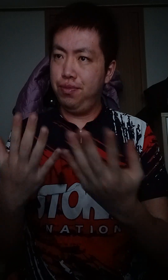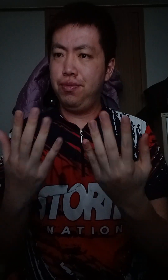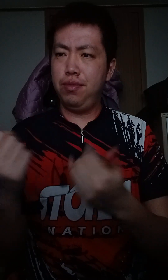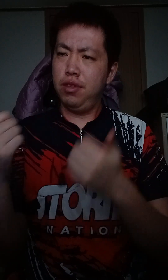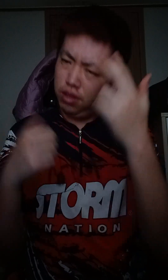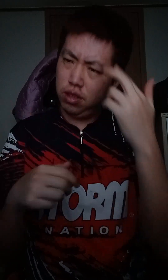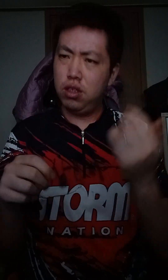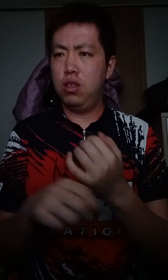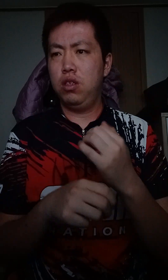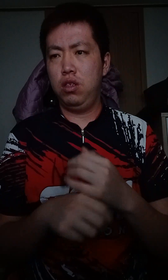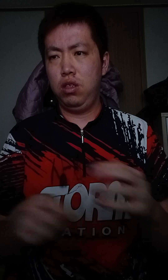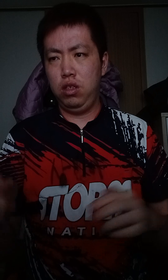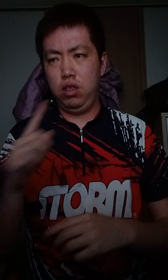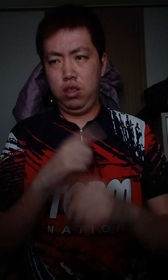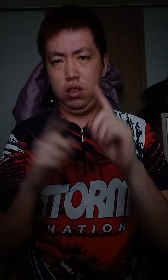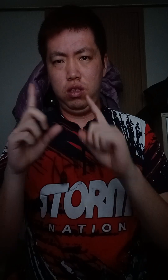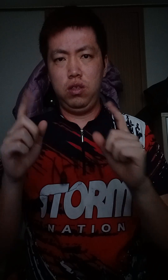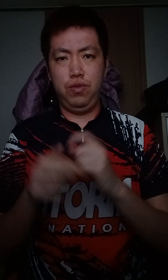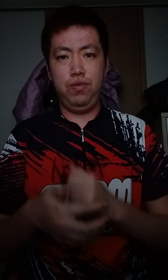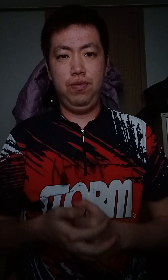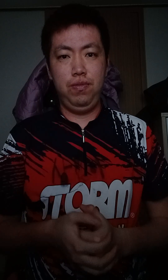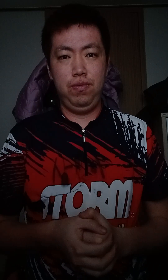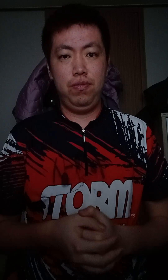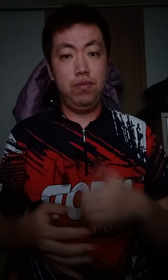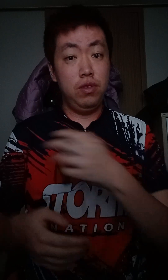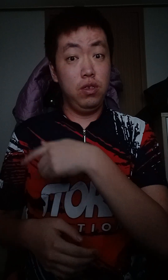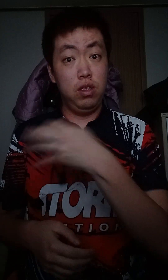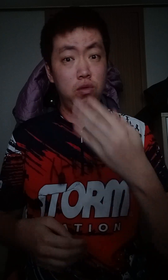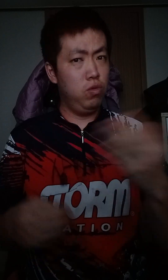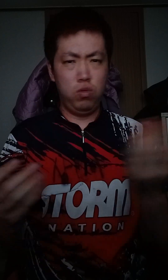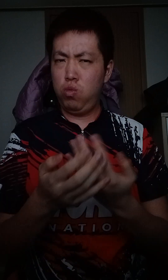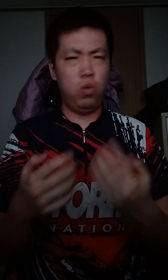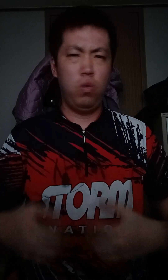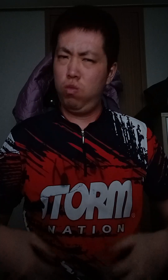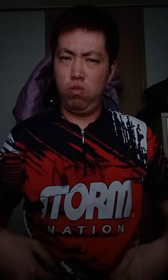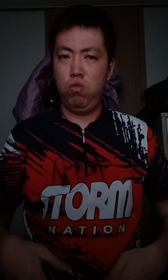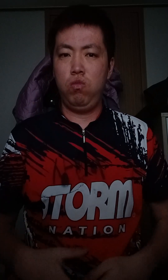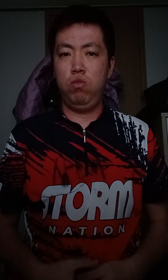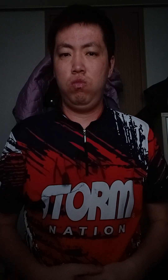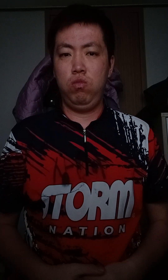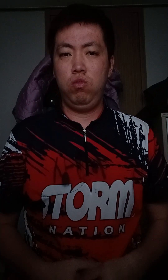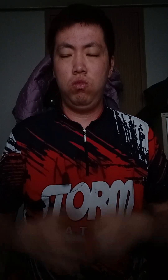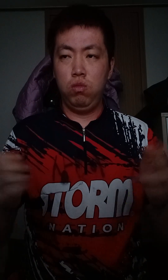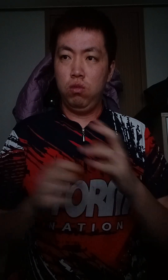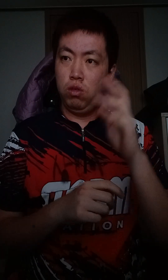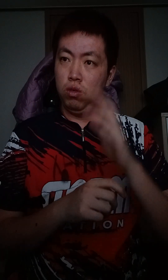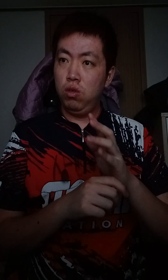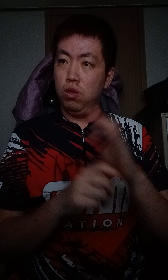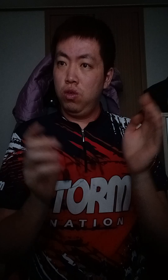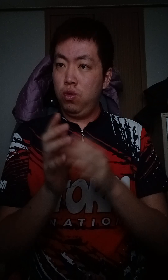다쳐 병원으로 이송됐습니다. 화물차에는 아무도 없었습니다. 사고 현장에 도착한